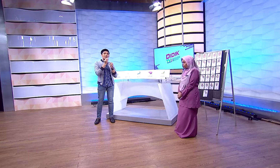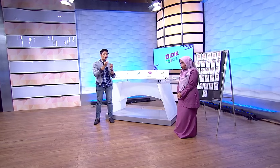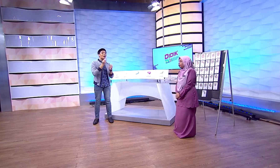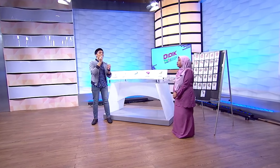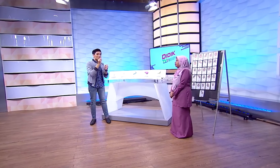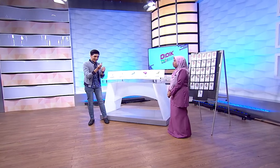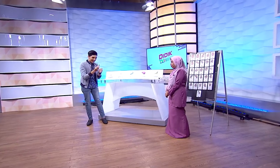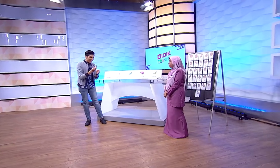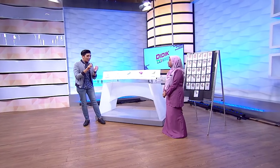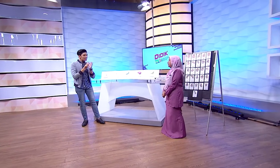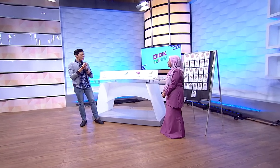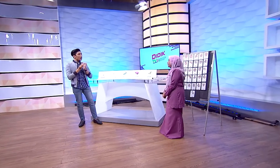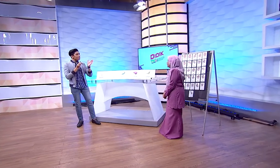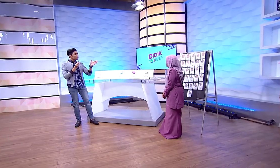lebih muda bye